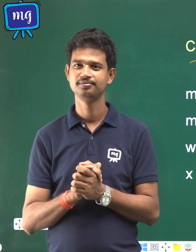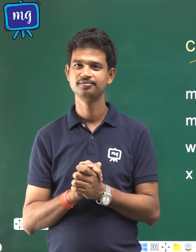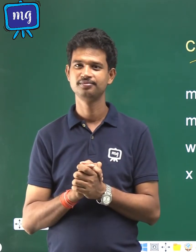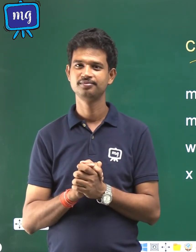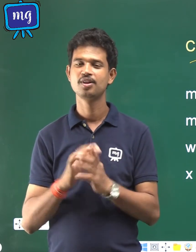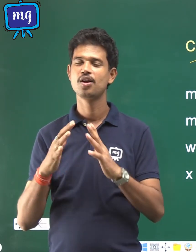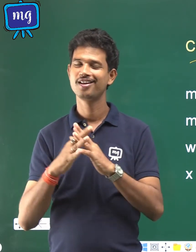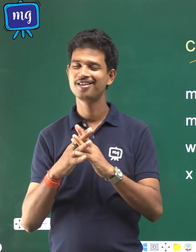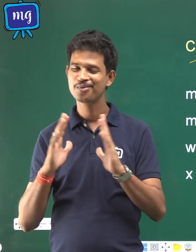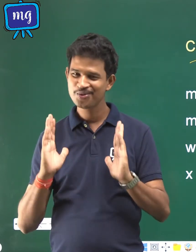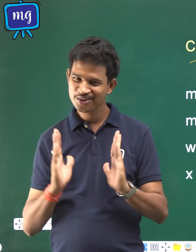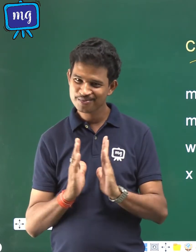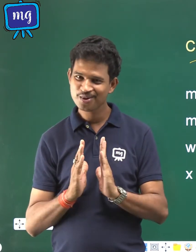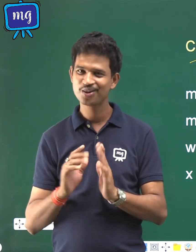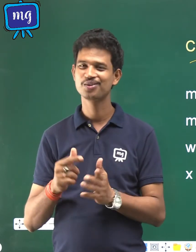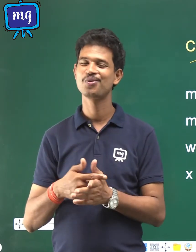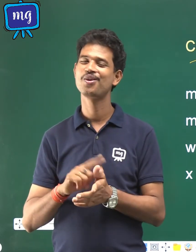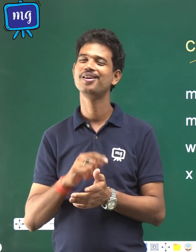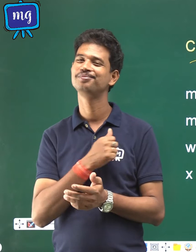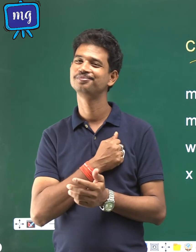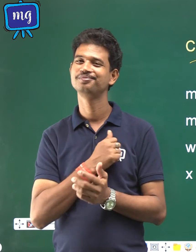स्मॉल w को हम